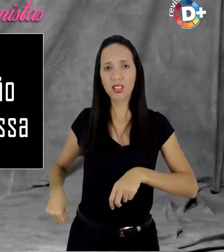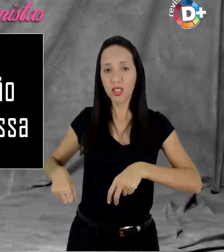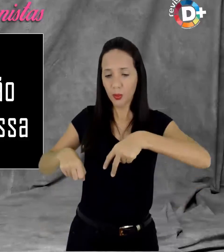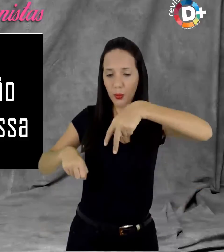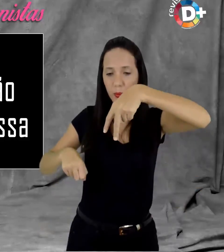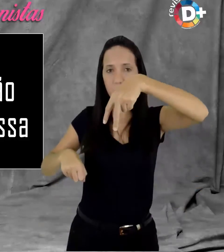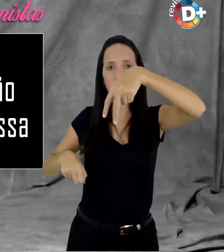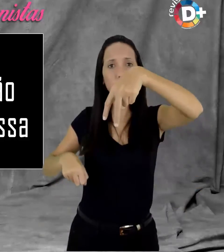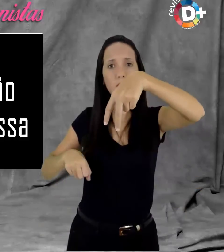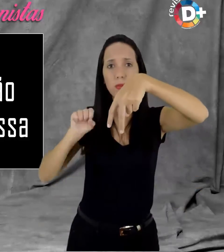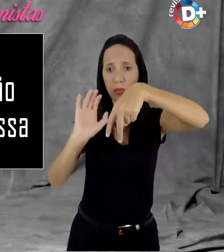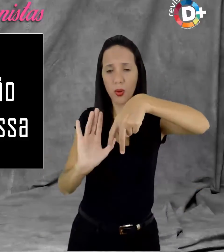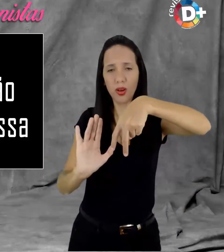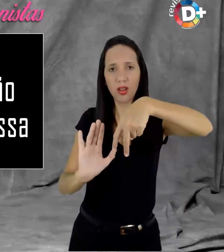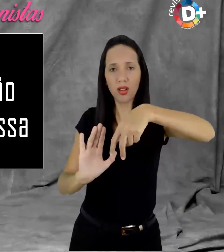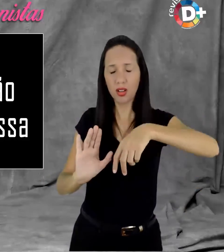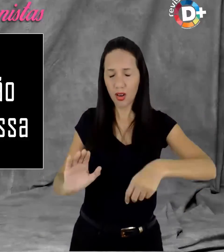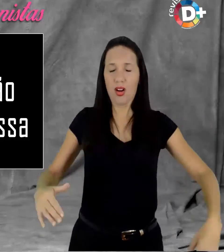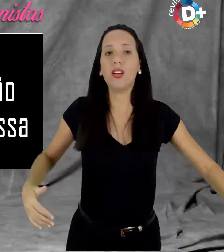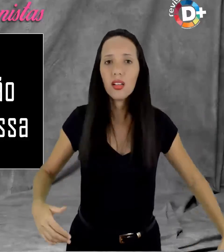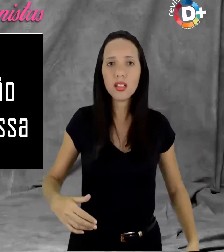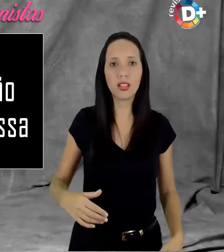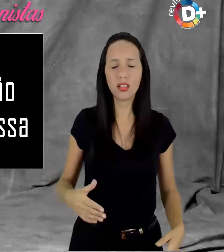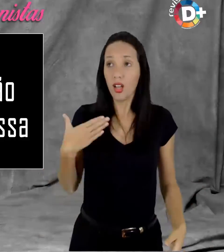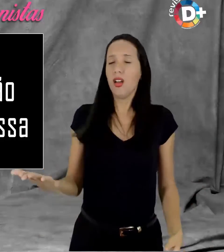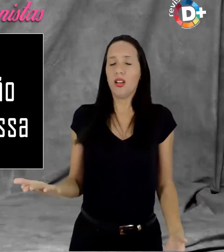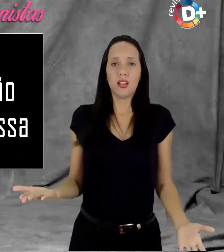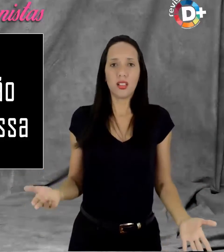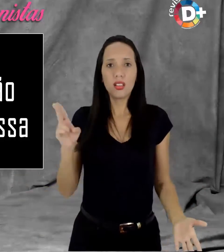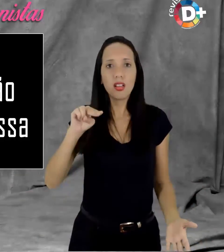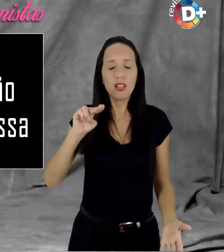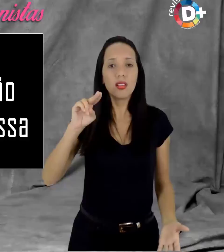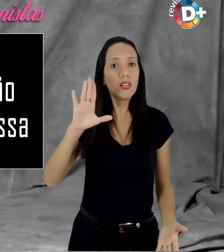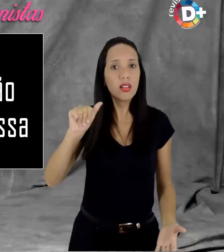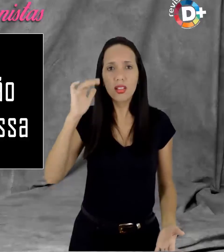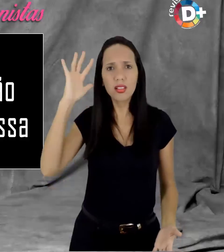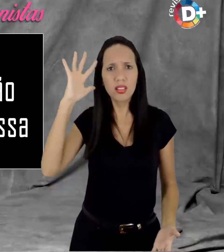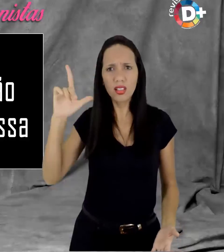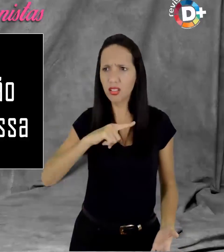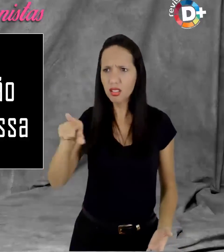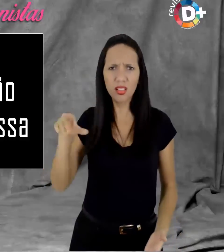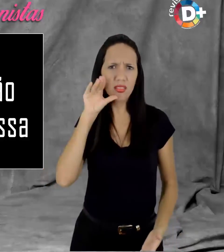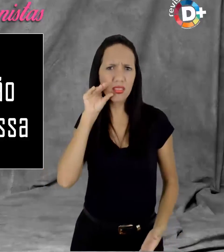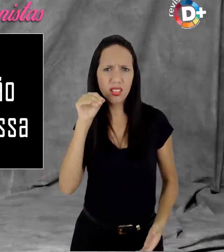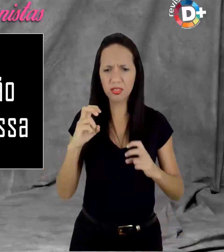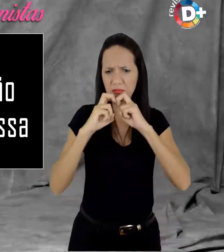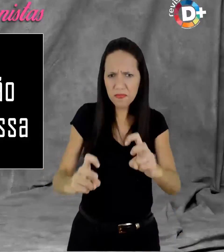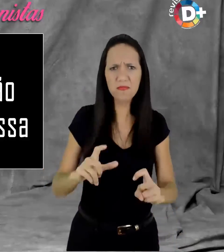em que o Boris e eu estávamos e quase caímos. Foi uma grande surpresa, porque eu não imaginava que